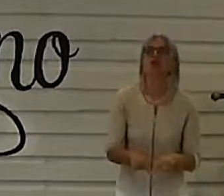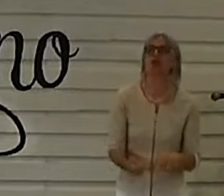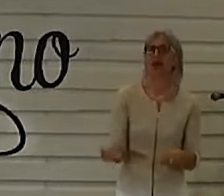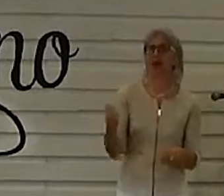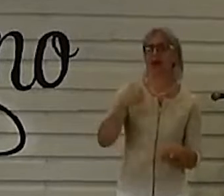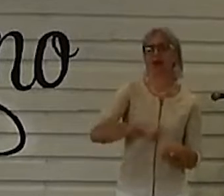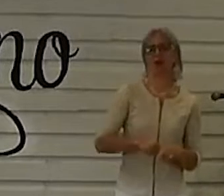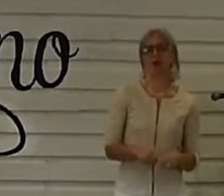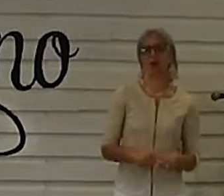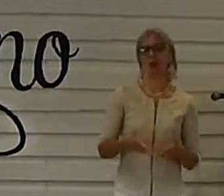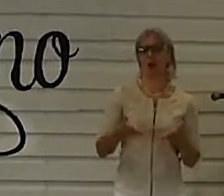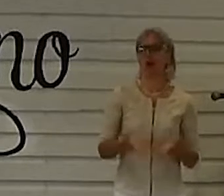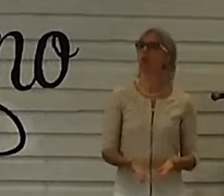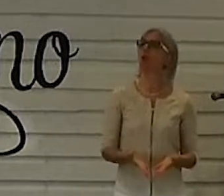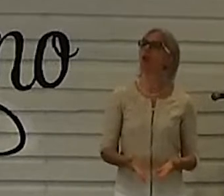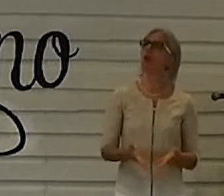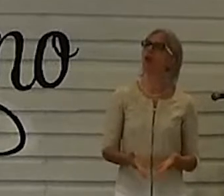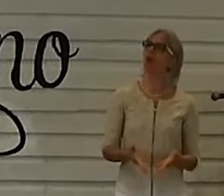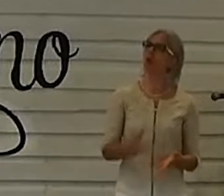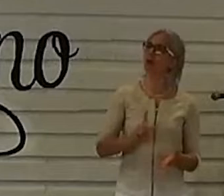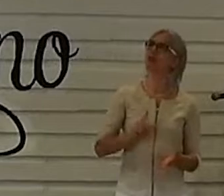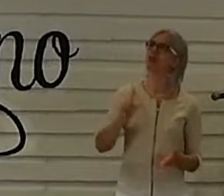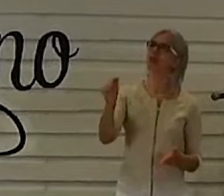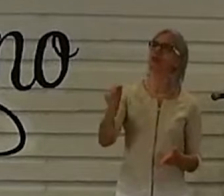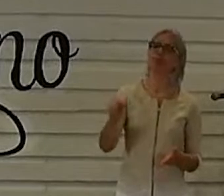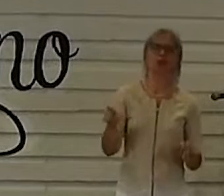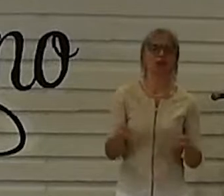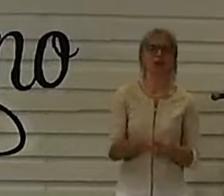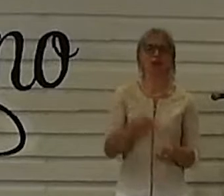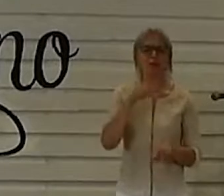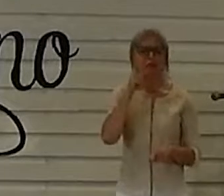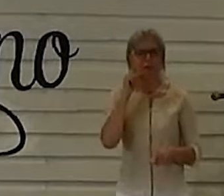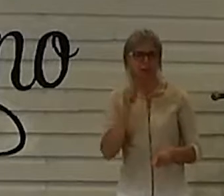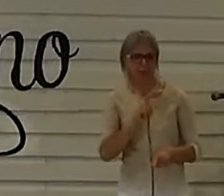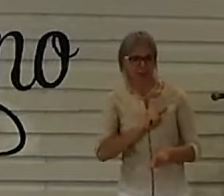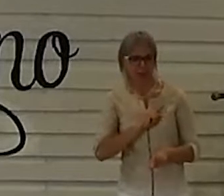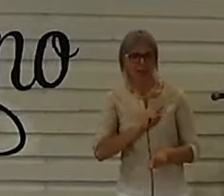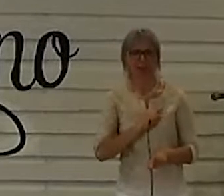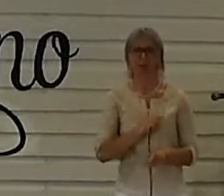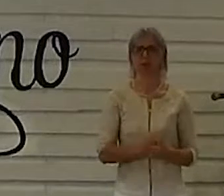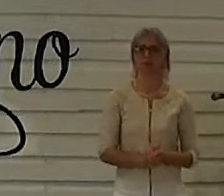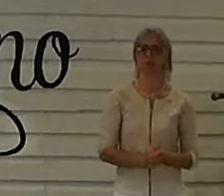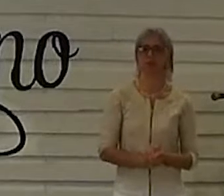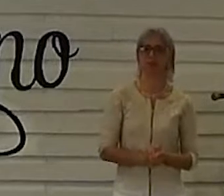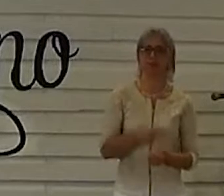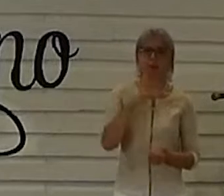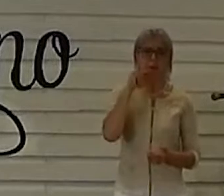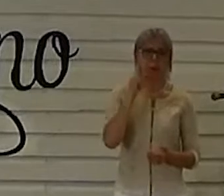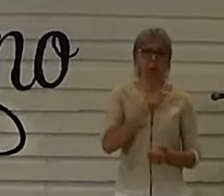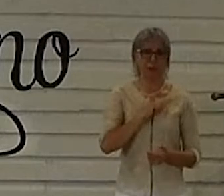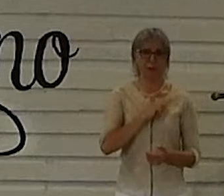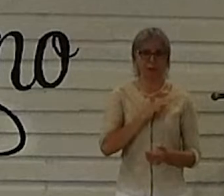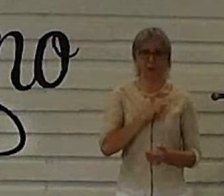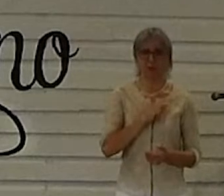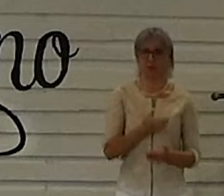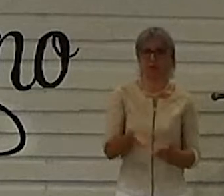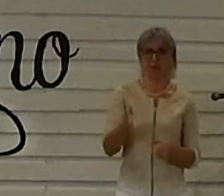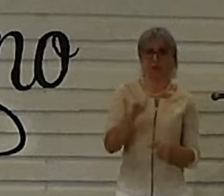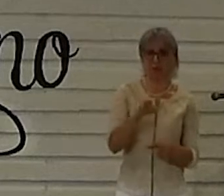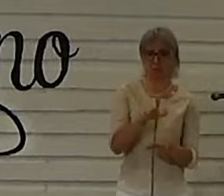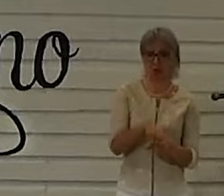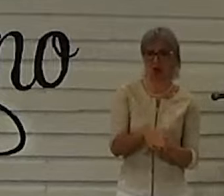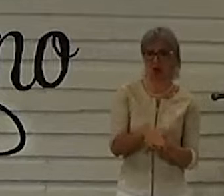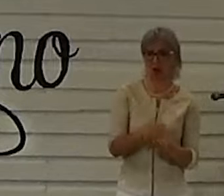Gloria a Dio. E come mio padre mi disse, ci disse, prima di andarsene con il Signore, le ultime parole che lui